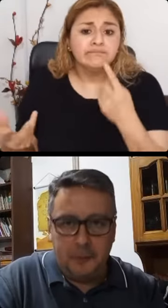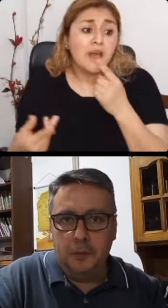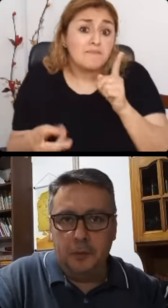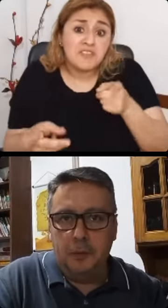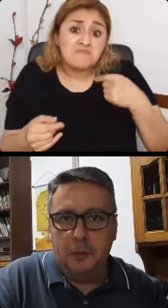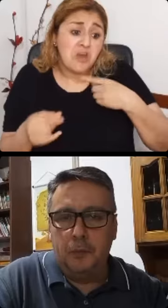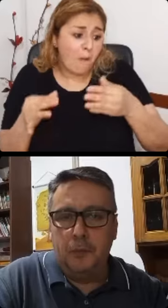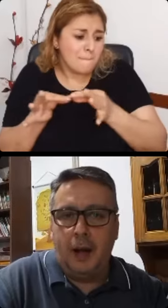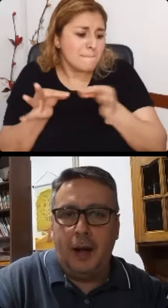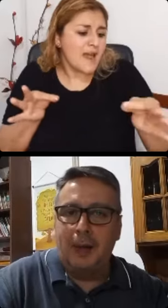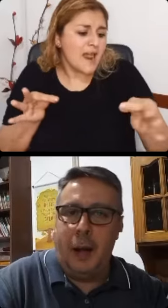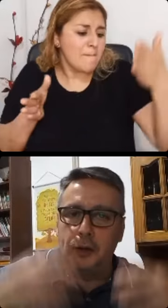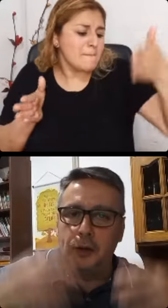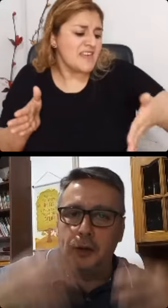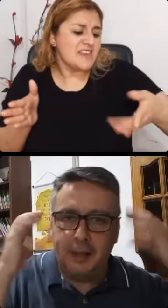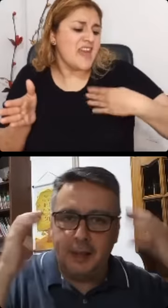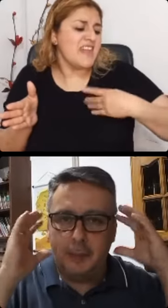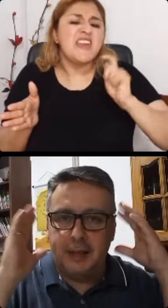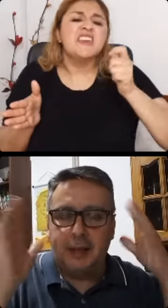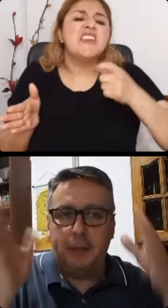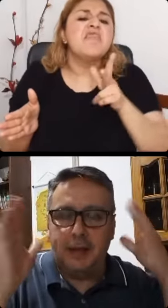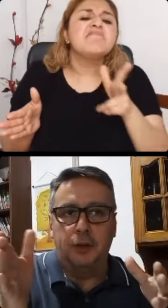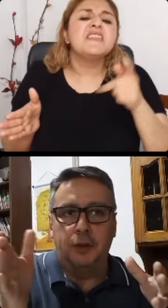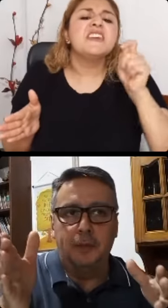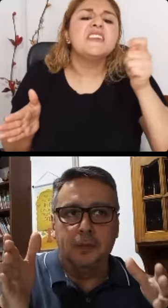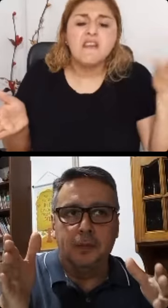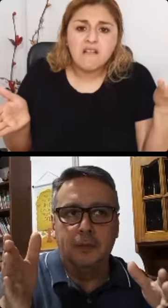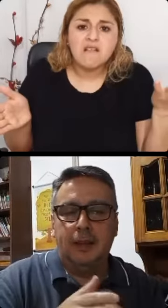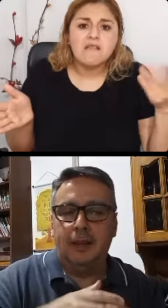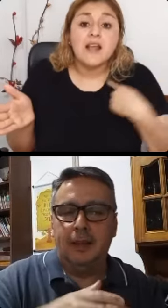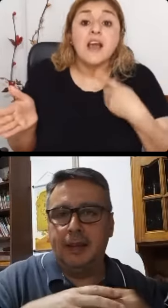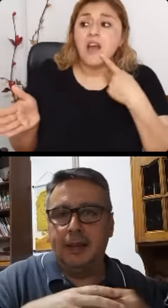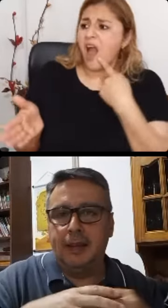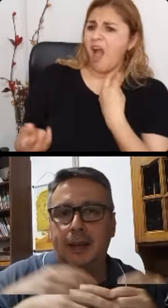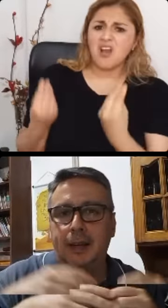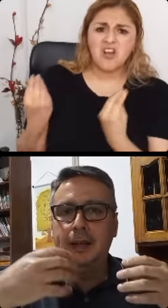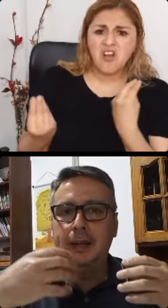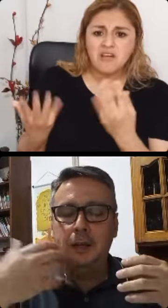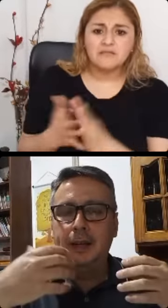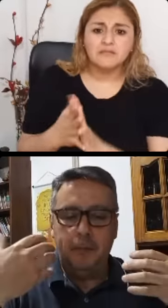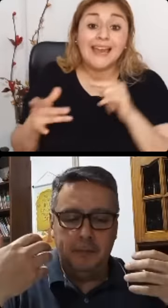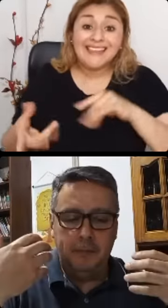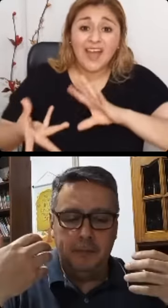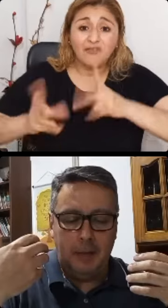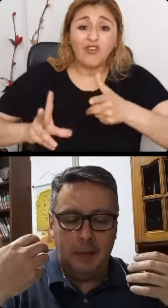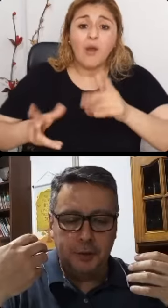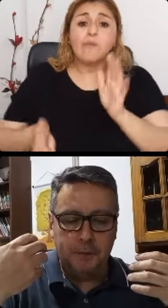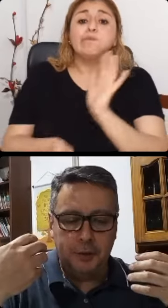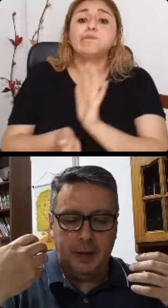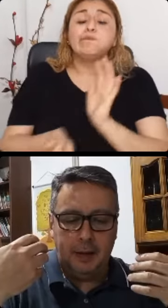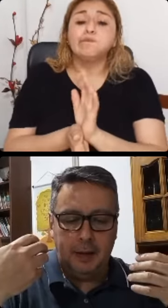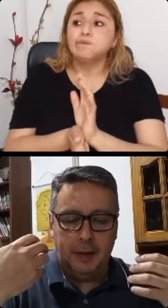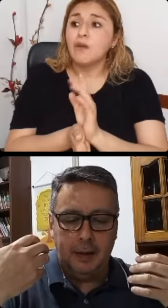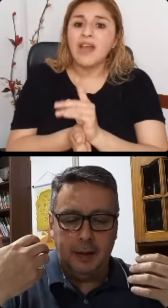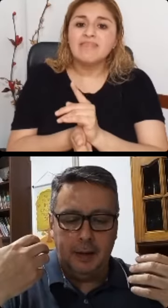me refiero? Hay una corriente de pensamiento que dice que digamos